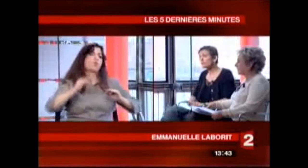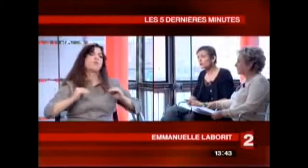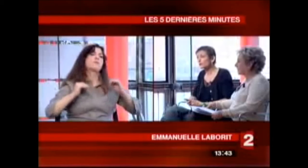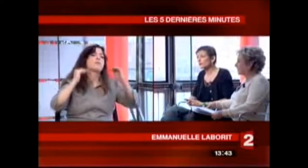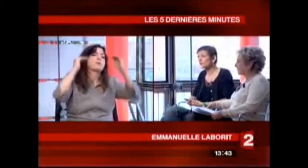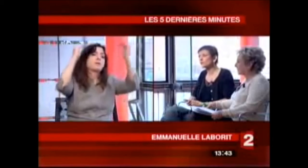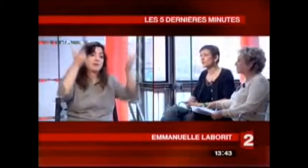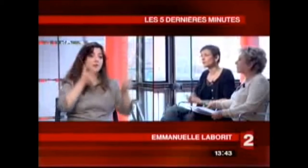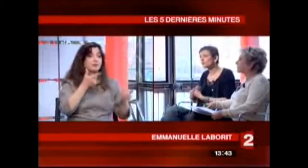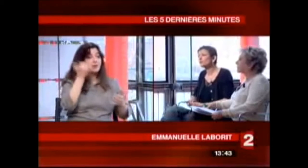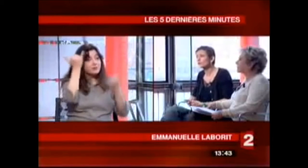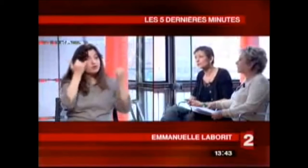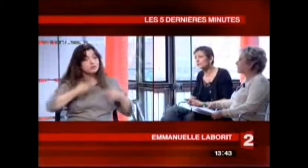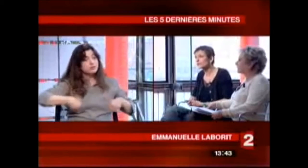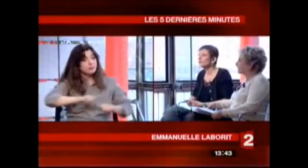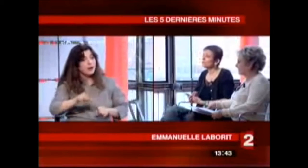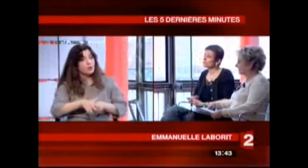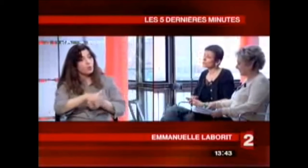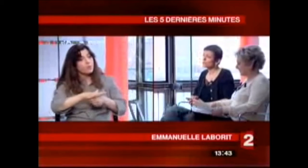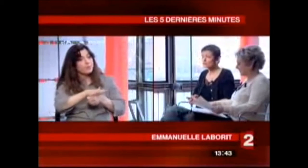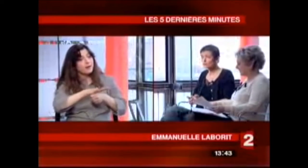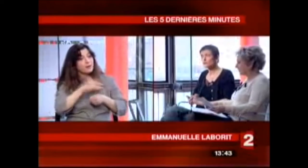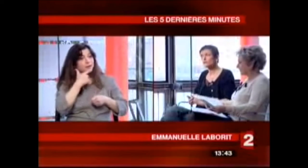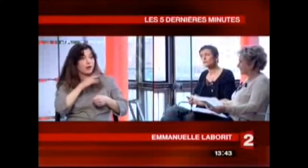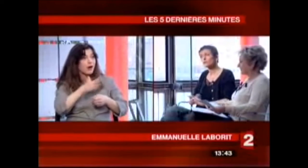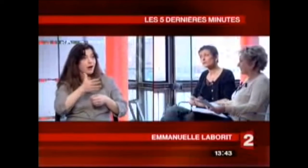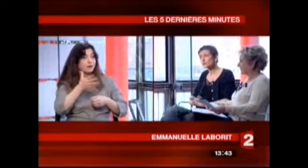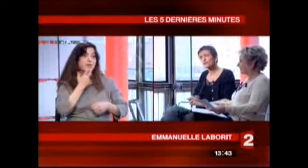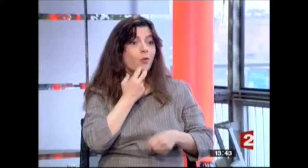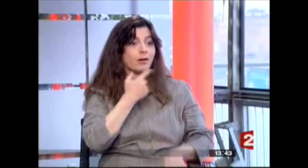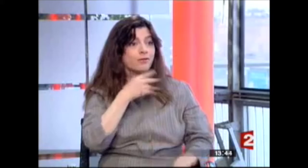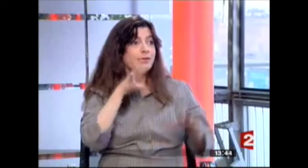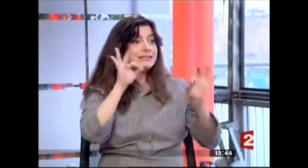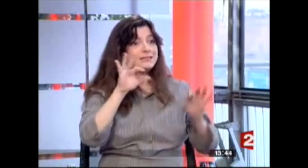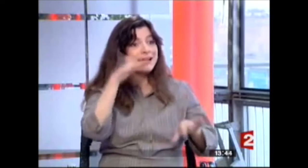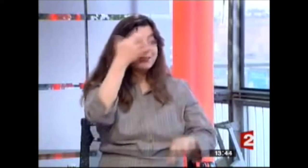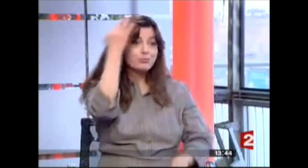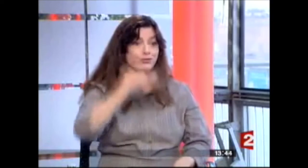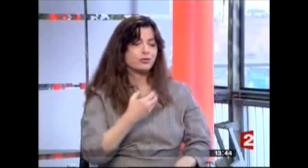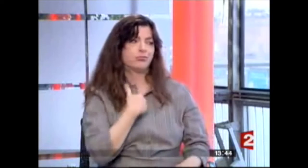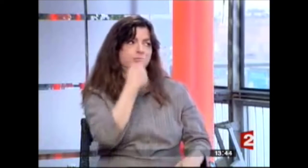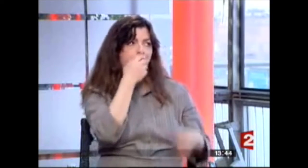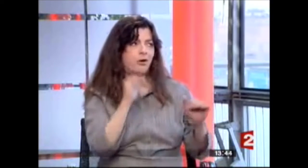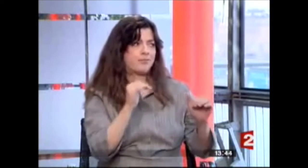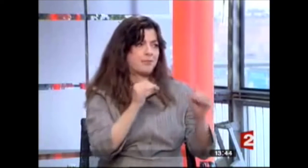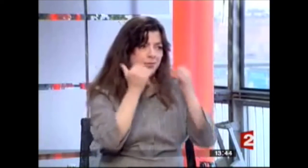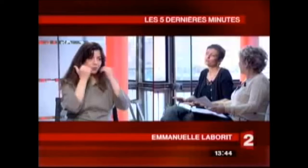être sous-titré, il faut que tout soit accessible. Imaginez, sinon ça veut dire que nous sommes citoyens qu'à 10% seulement. Merci. C'est quand même honteux,